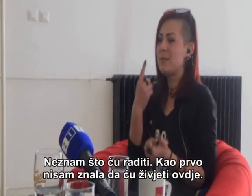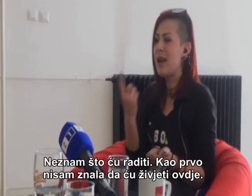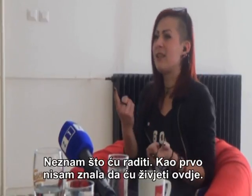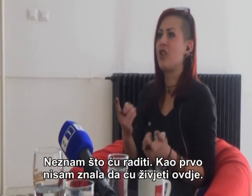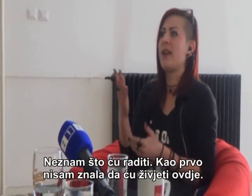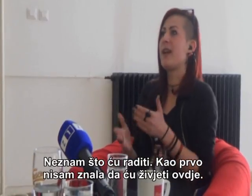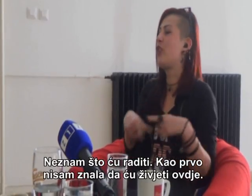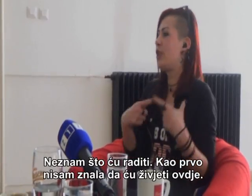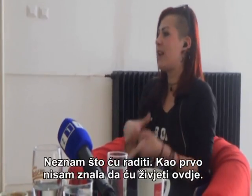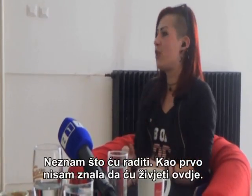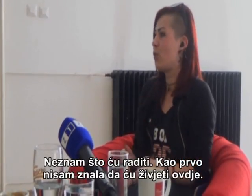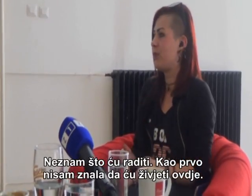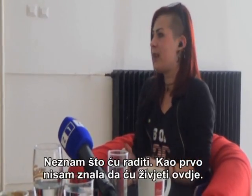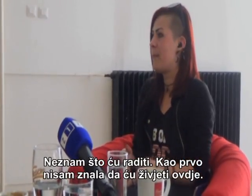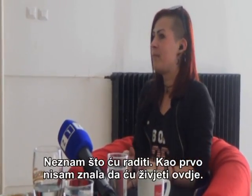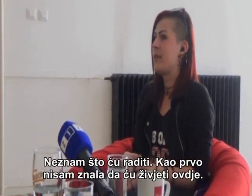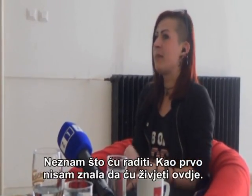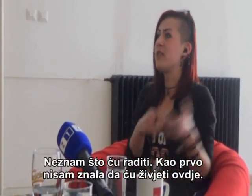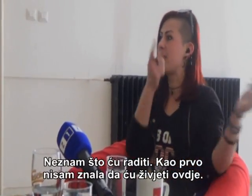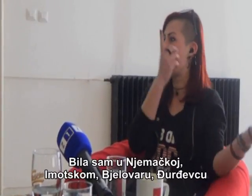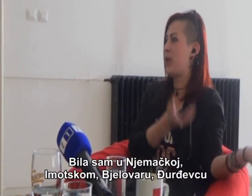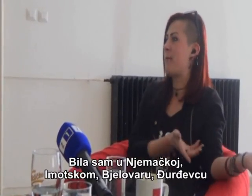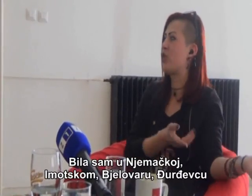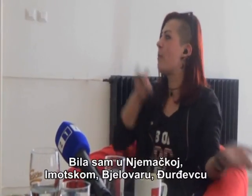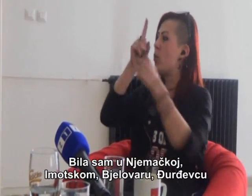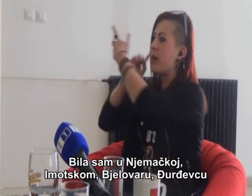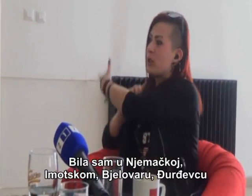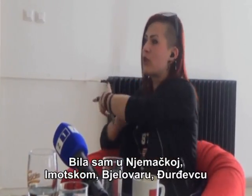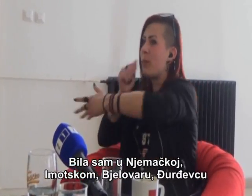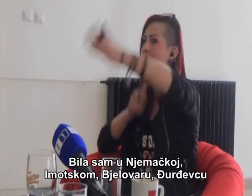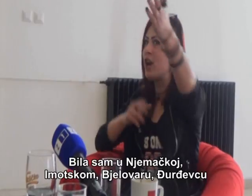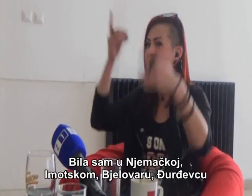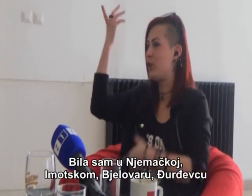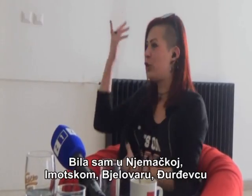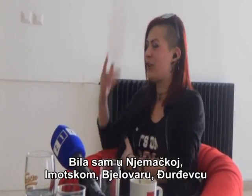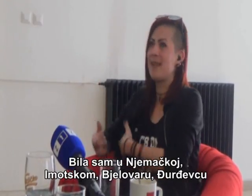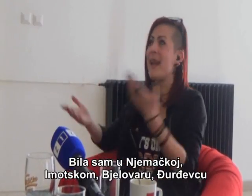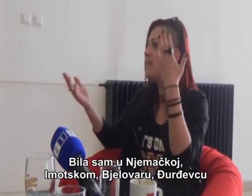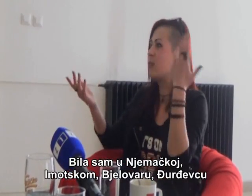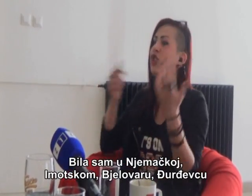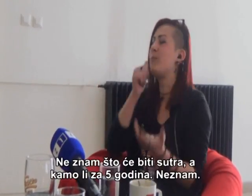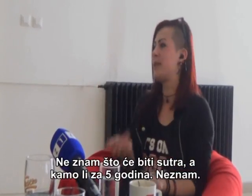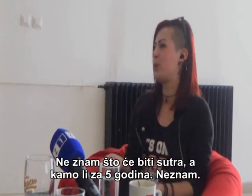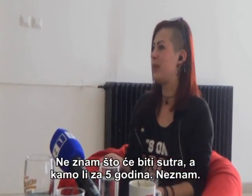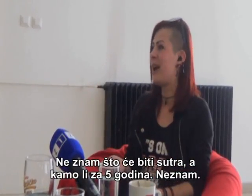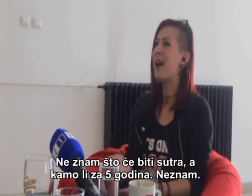znala da ću ja na kraju živjeti ovdje. Prvo to bilo u Njemačkoj, pa u Imotskoj, pjevaju, duševa, ne znam šta ću biti, a kamo